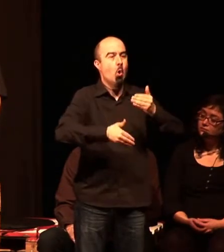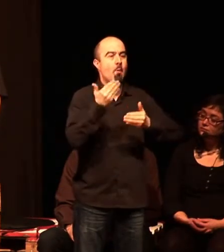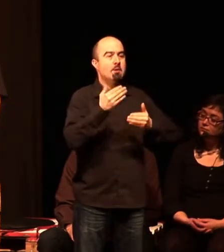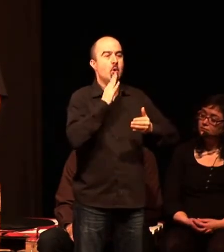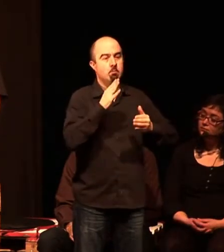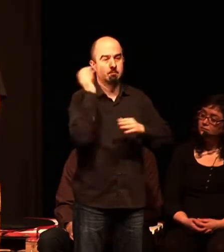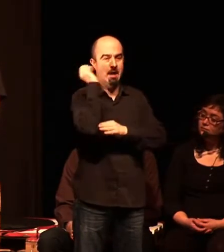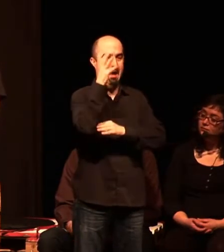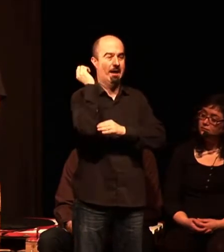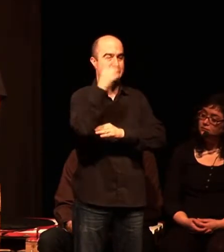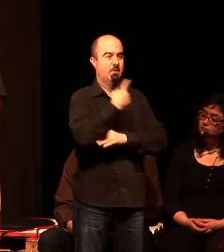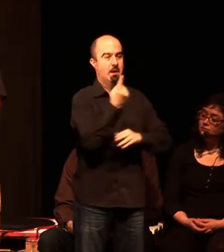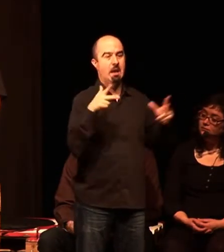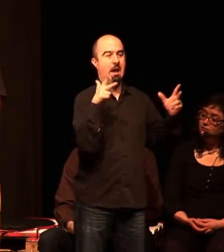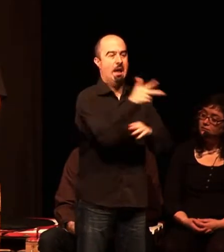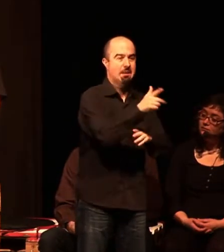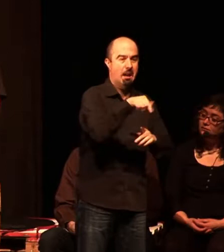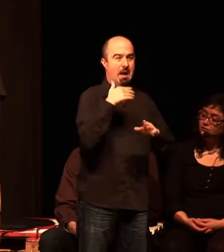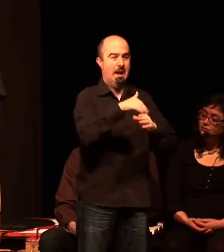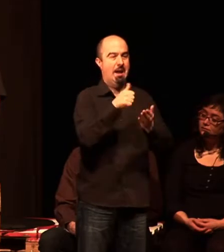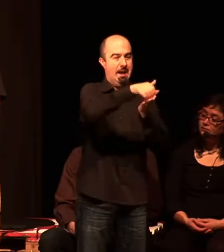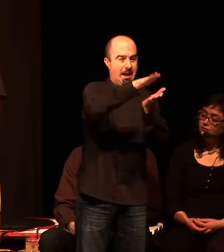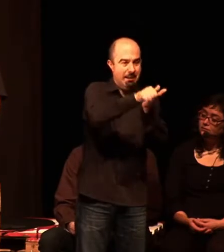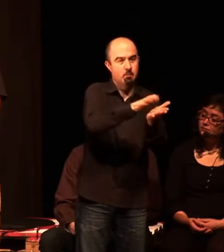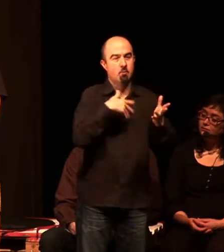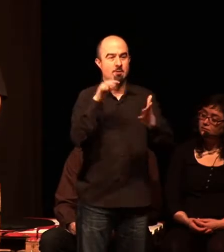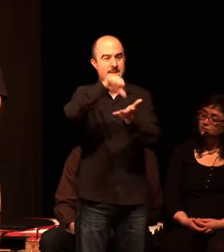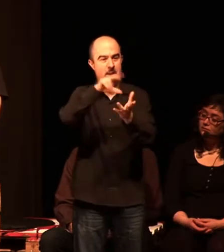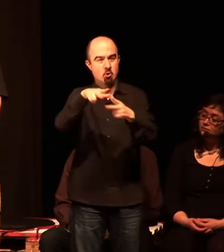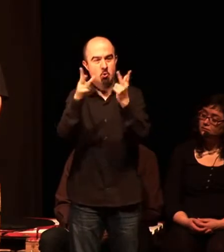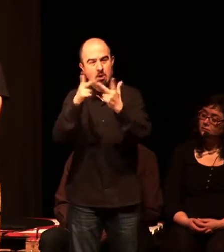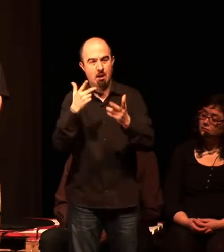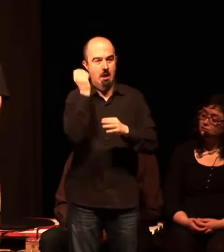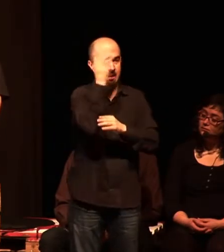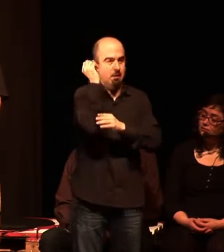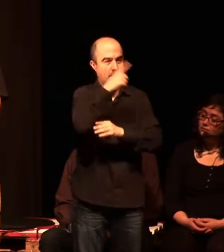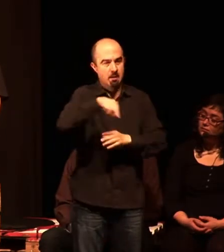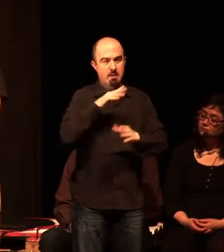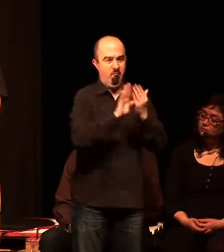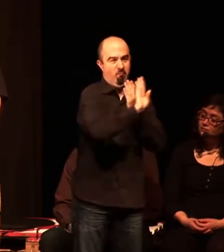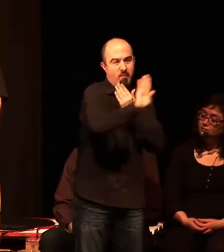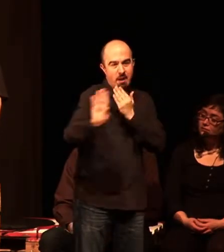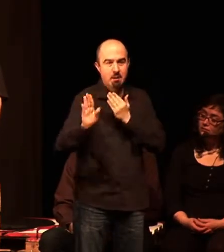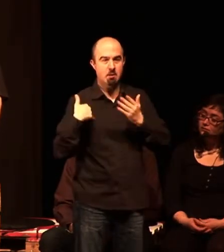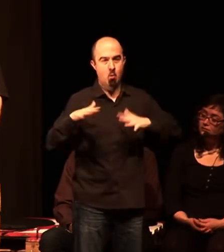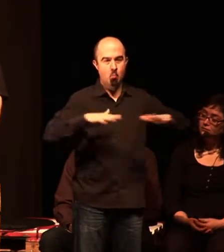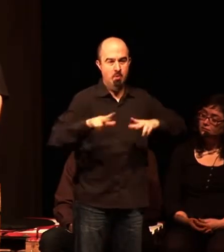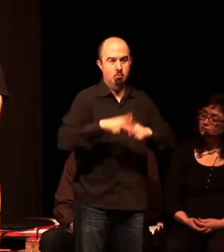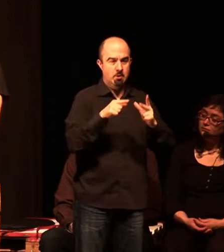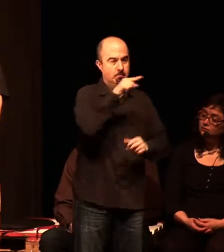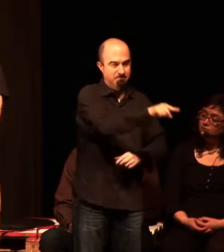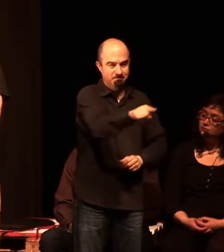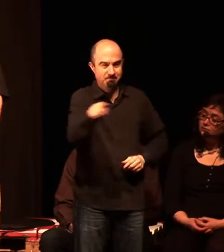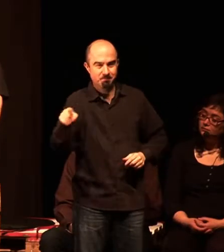les assemblees de cada casal, de cada ateneu, de cada centre social, a les assemblees veïnals, en els moviments socials,